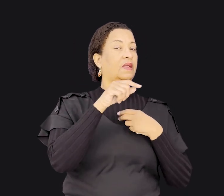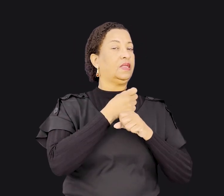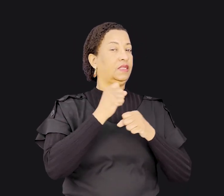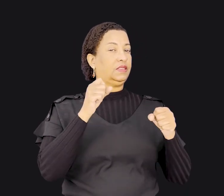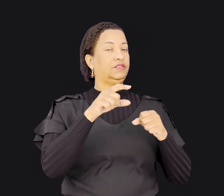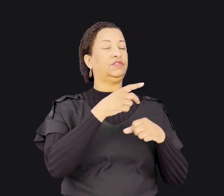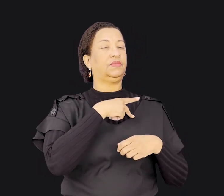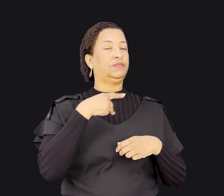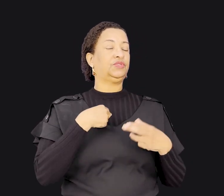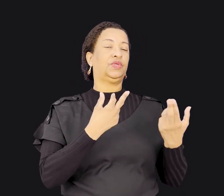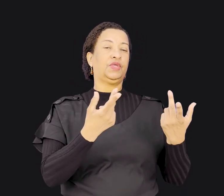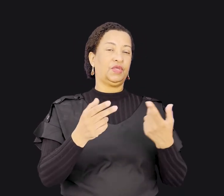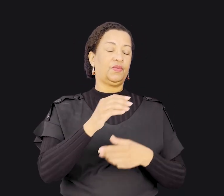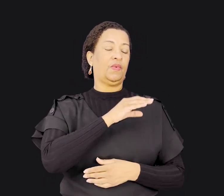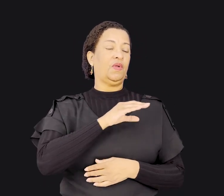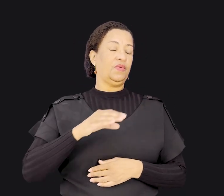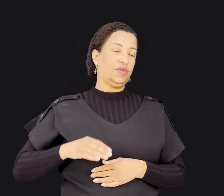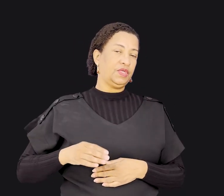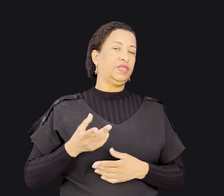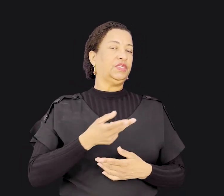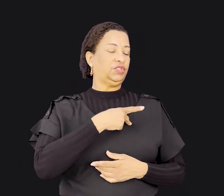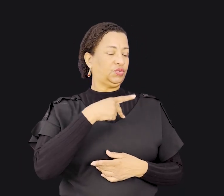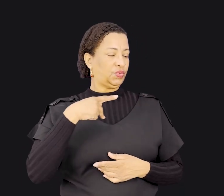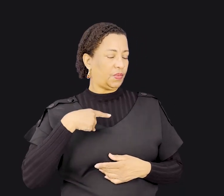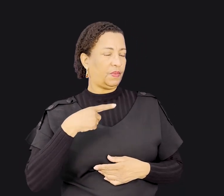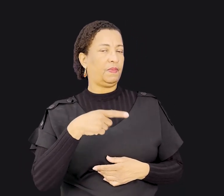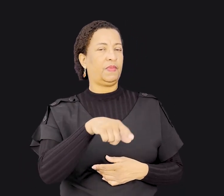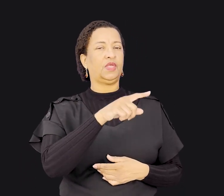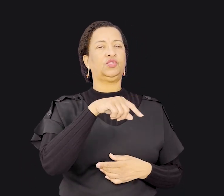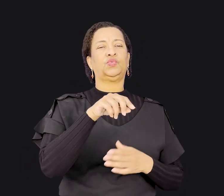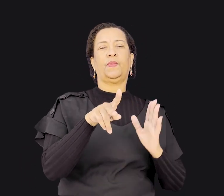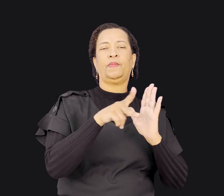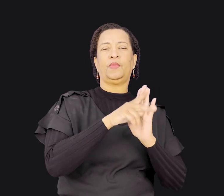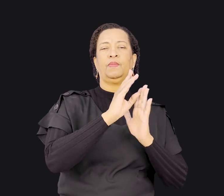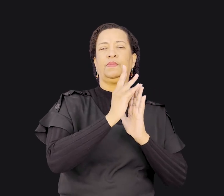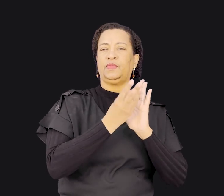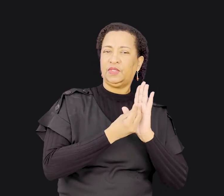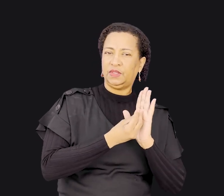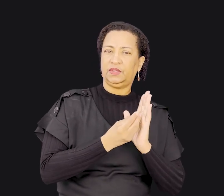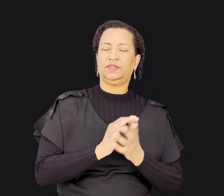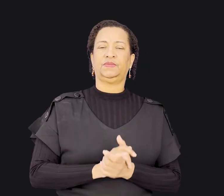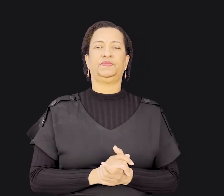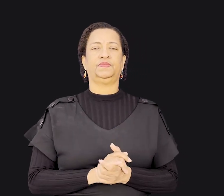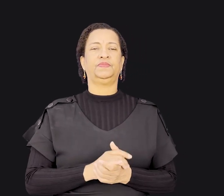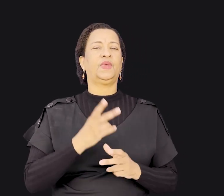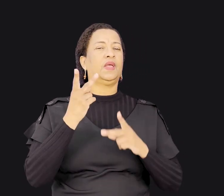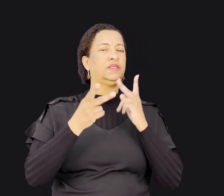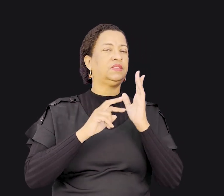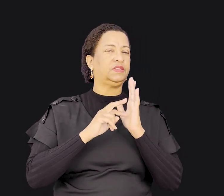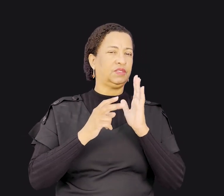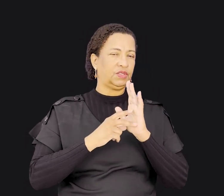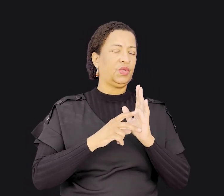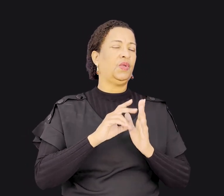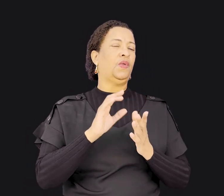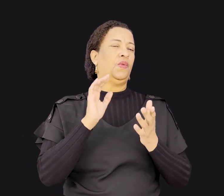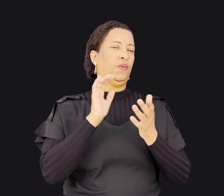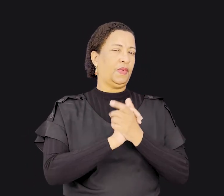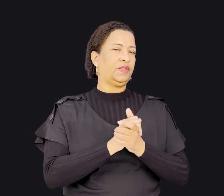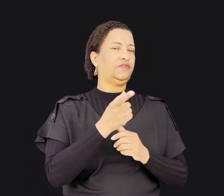pastorear você da mesma forma que Cristo pastoreia a igreja. Isso quer dizer que seu marido deve amá-la como Cristo a ama.